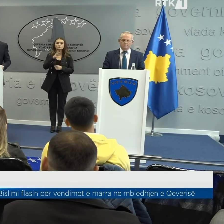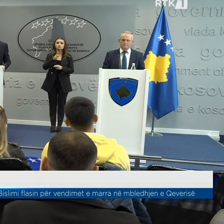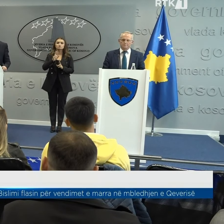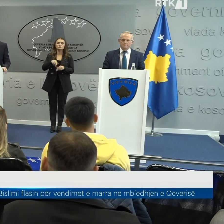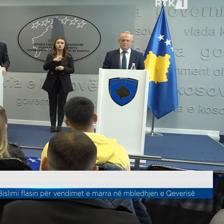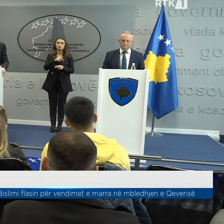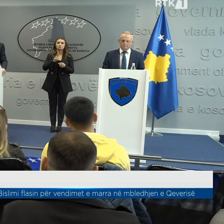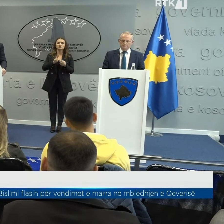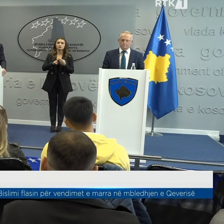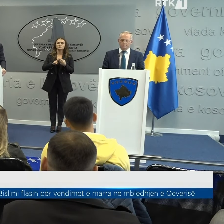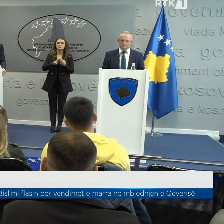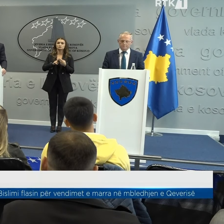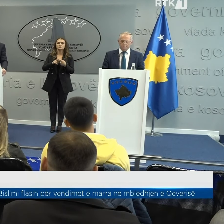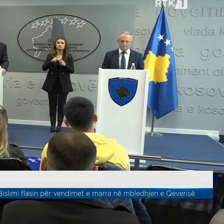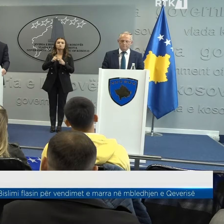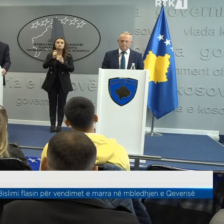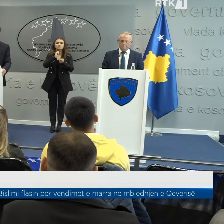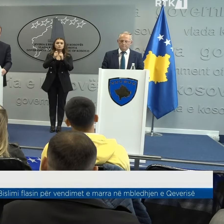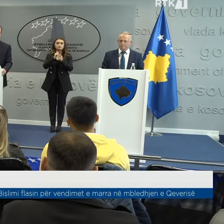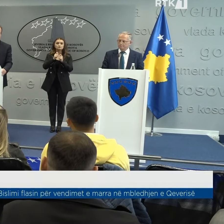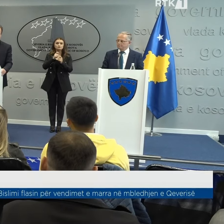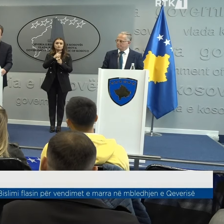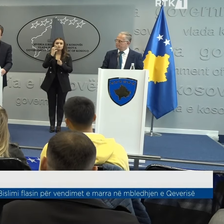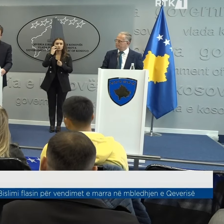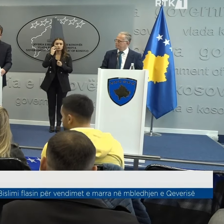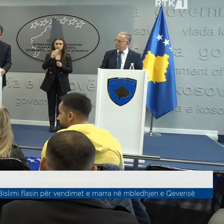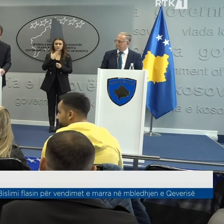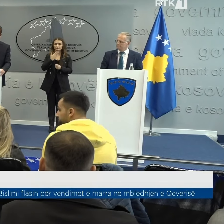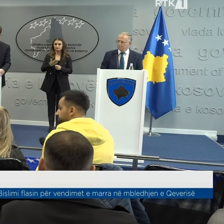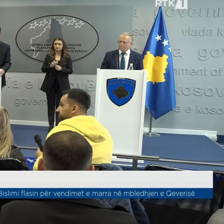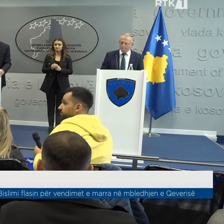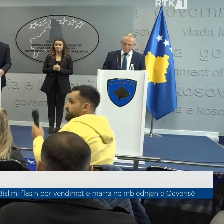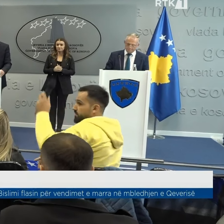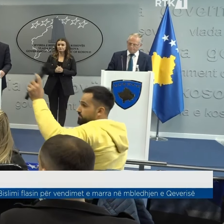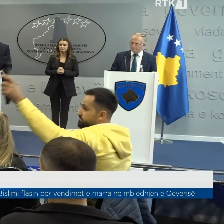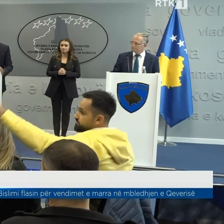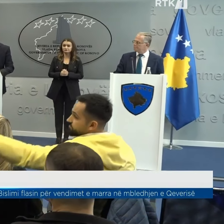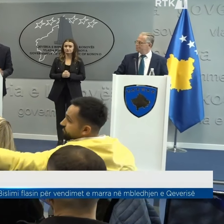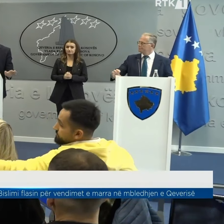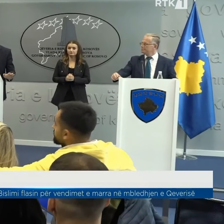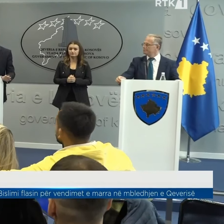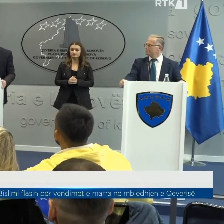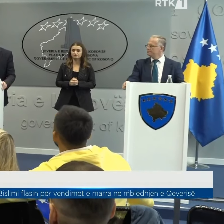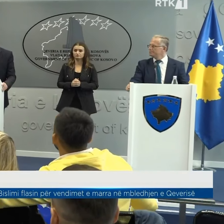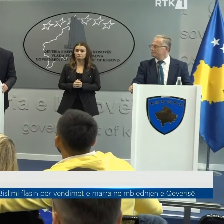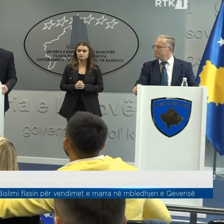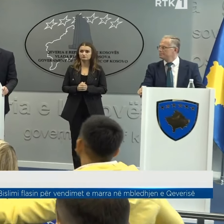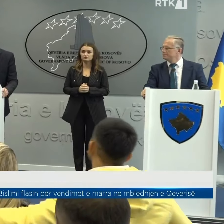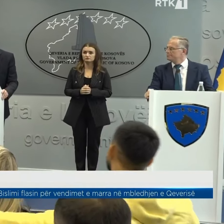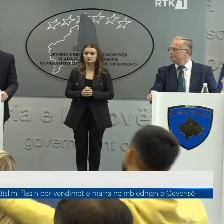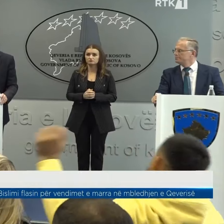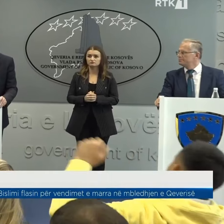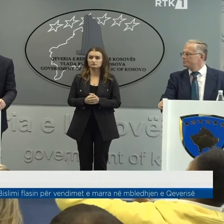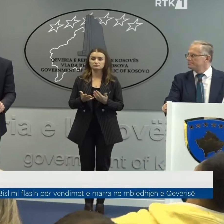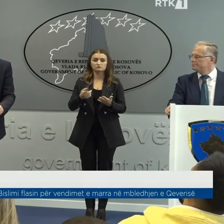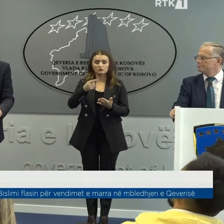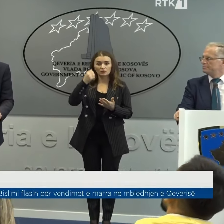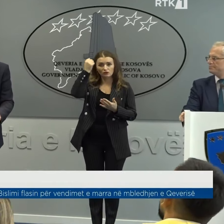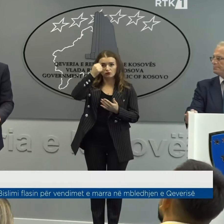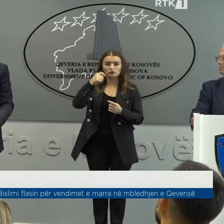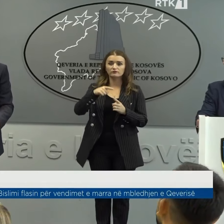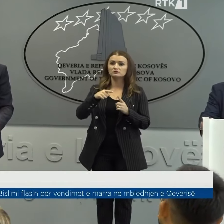nivelit kryenegociatorëve në Bruxelles? Faleminderit shumë. Kosova nuk ka masa tregtare ndaj Serbisë, Kosova ka masa